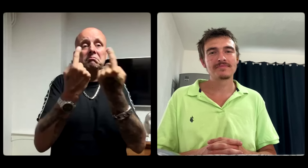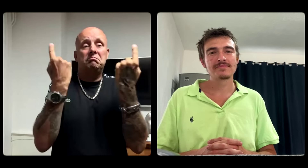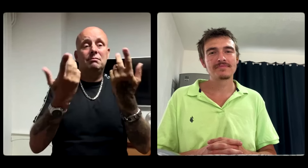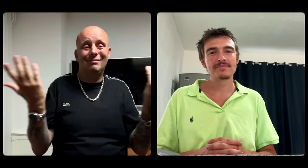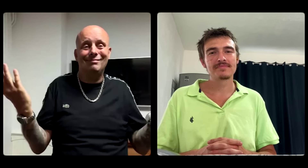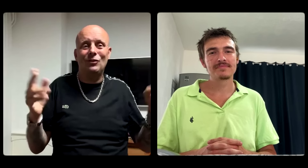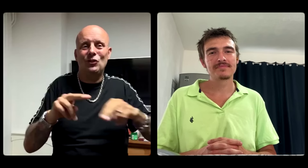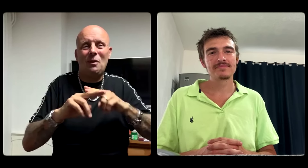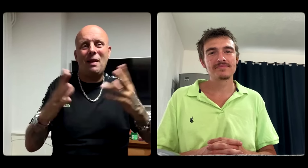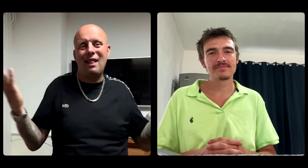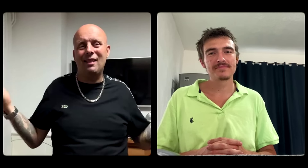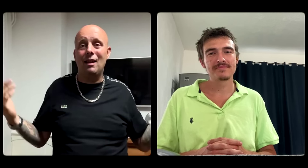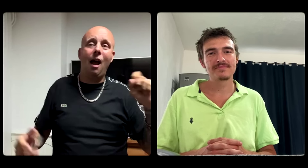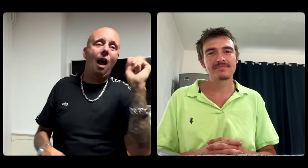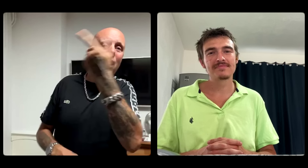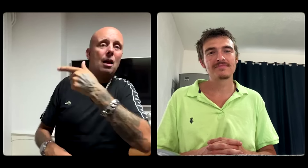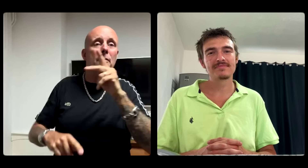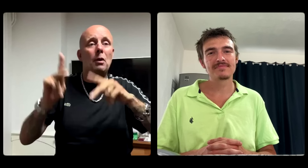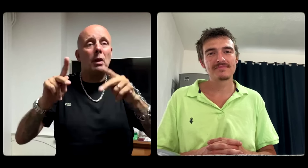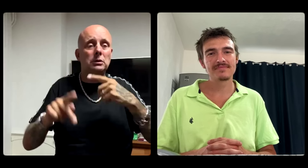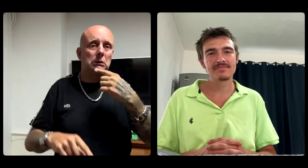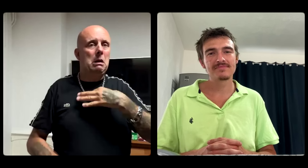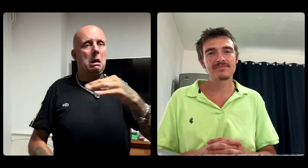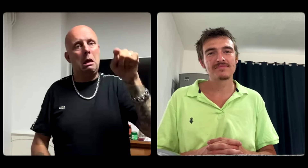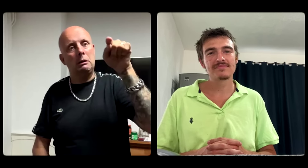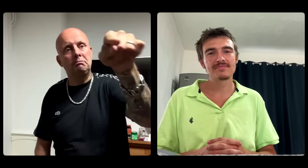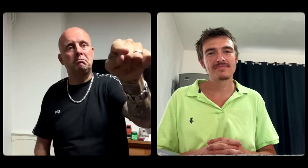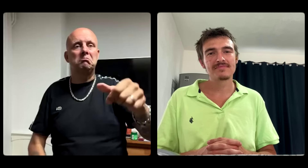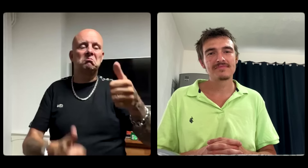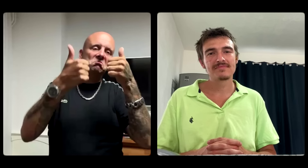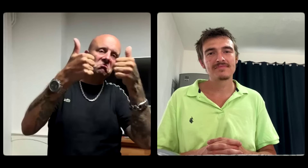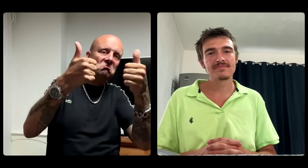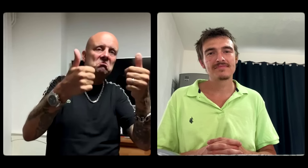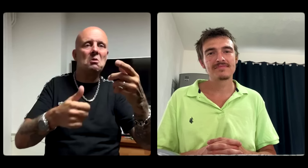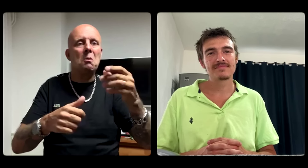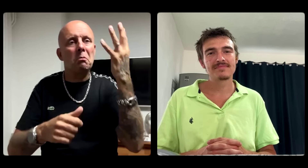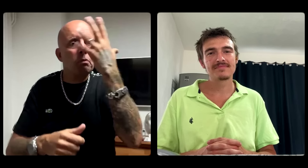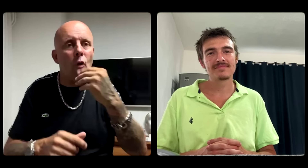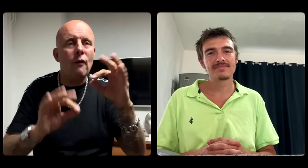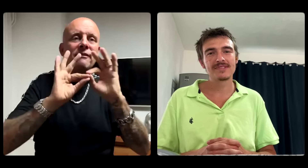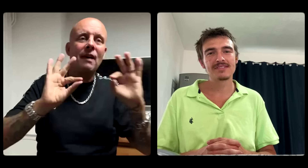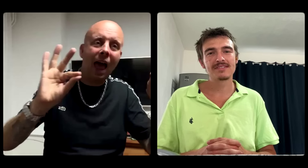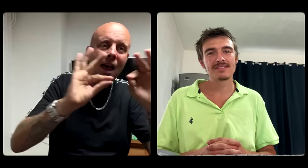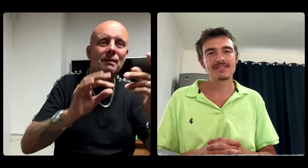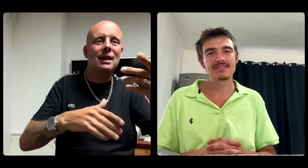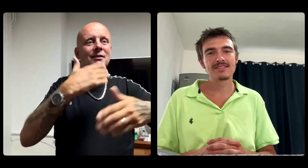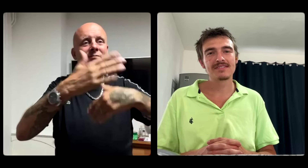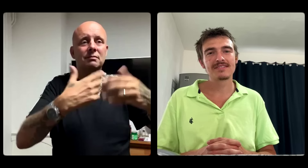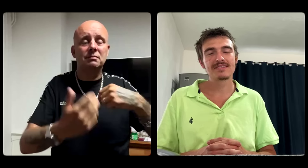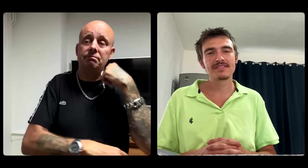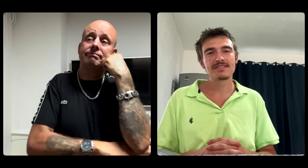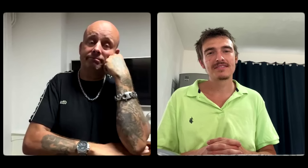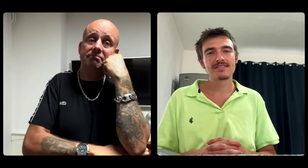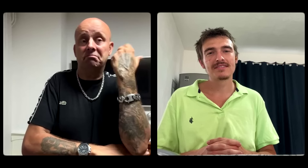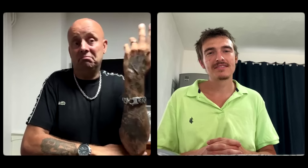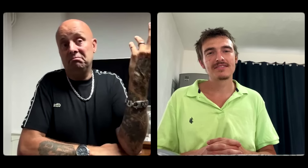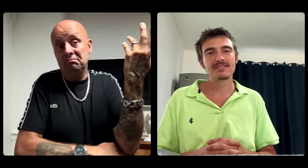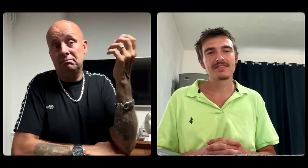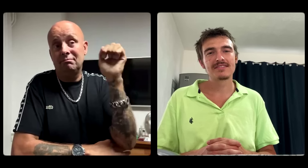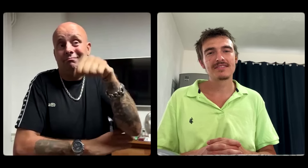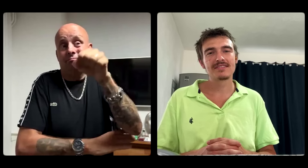dan wordt het lastig. Ik heb dat gehad, hè. Ik ging één keer met lekker naar buiten. Ik ben lastig gevallen als het geen morgen